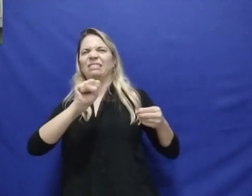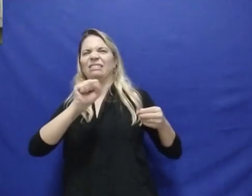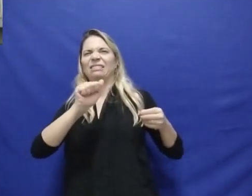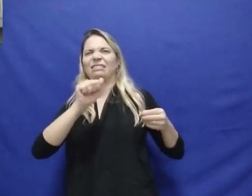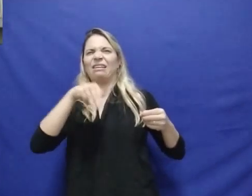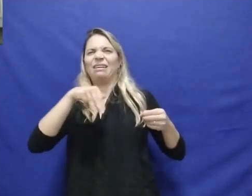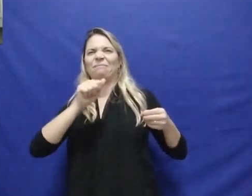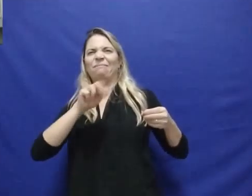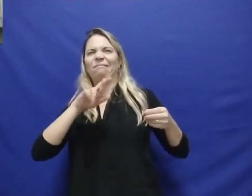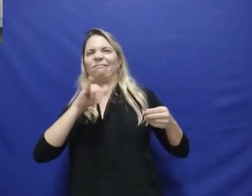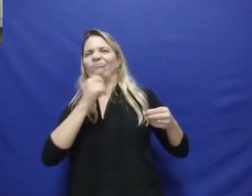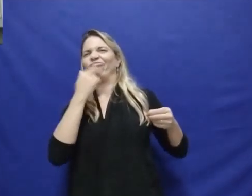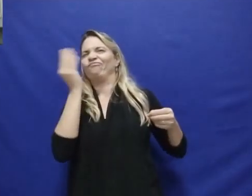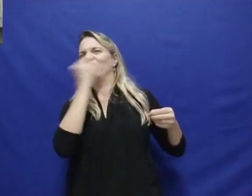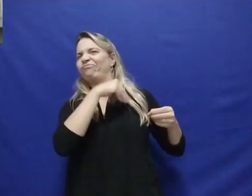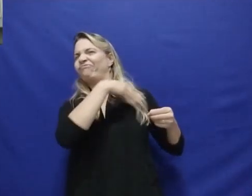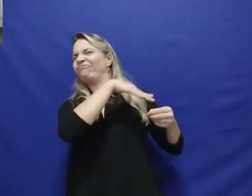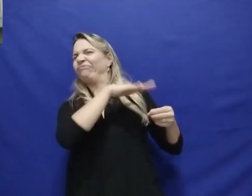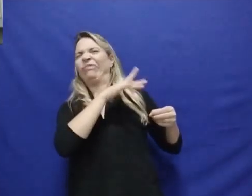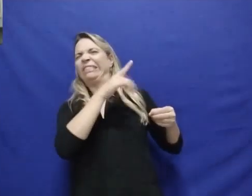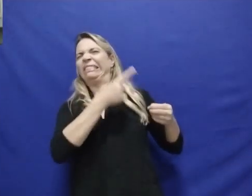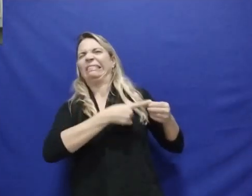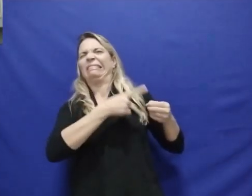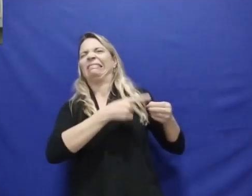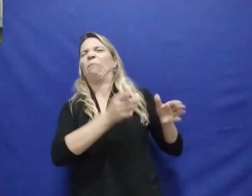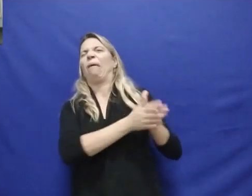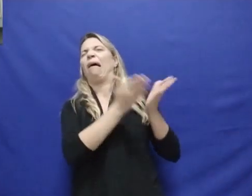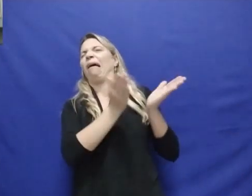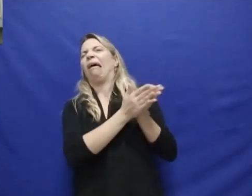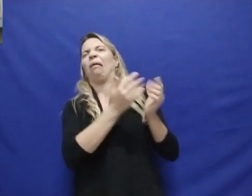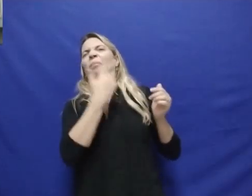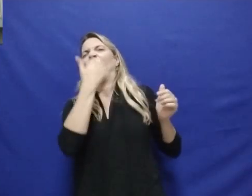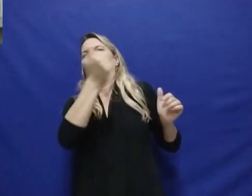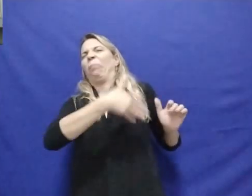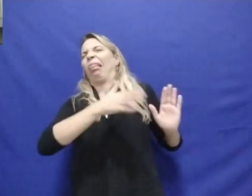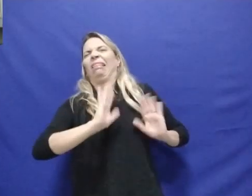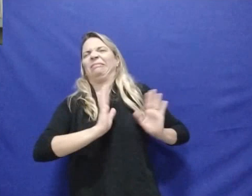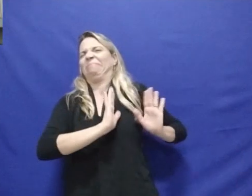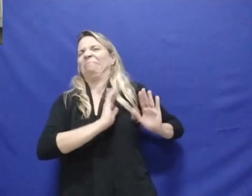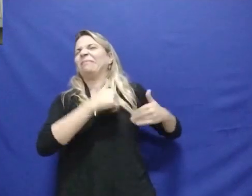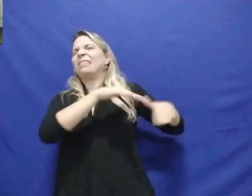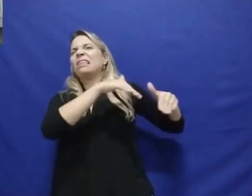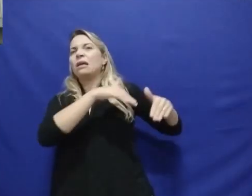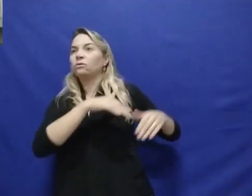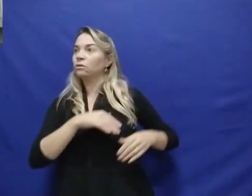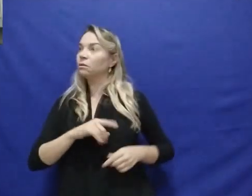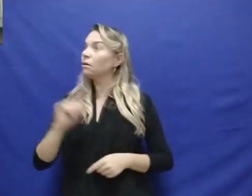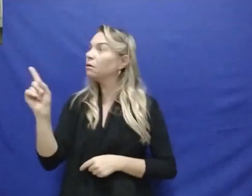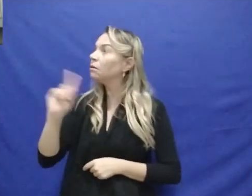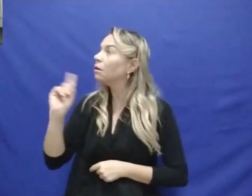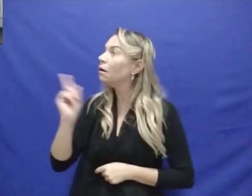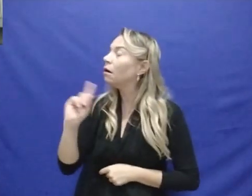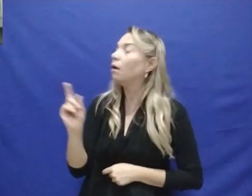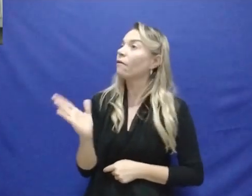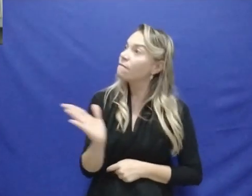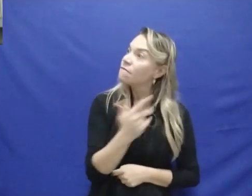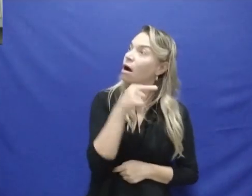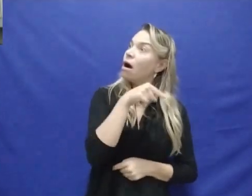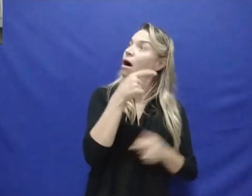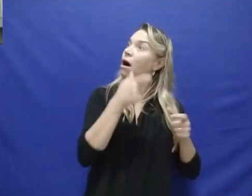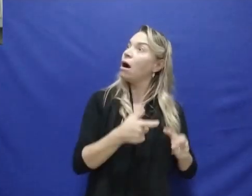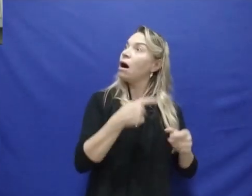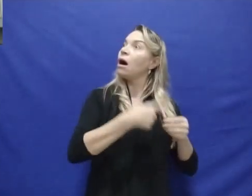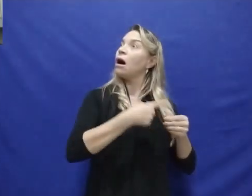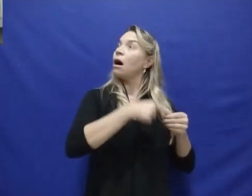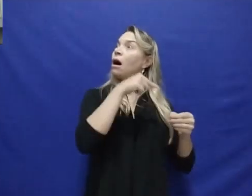serem eliminadas. O Senhor Jesus Cristo viu vidas valiosas, amadas pelo Senhor. Não espere, portanto, meu